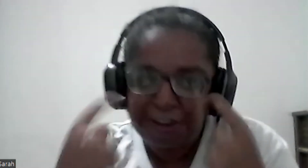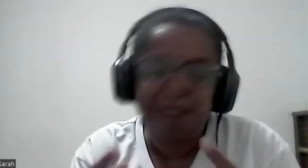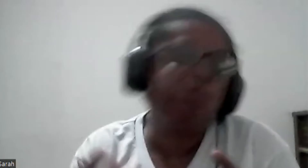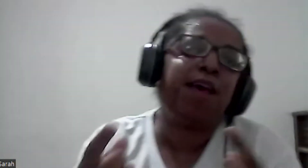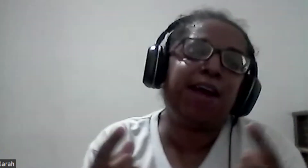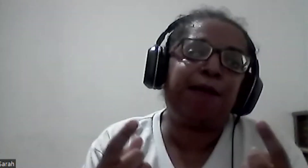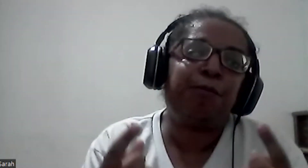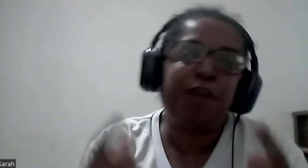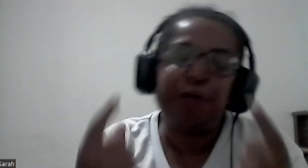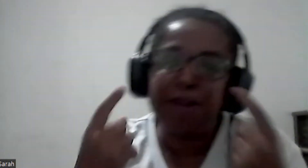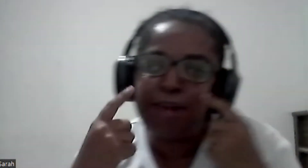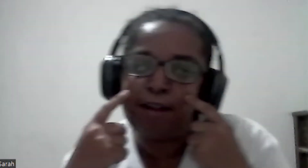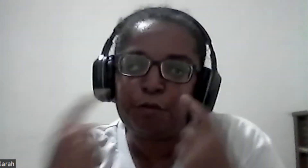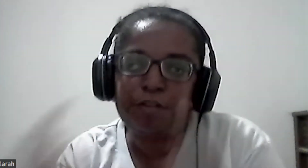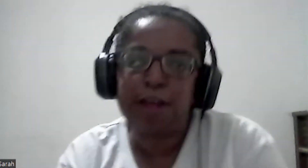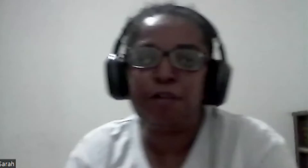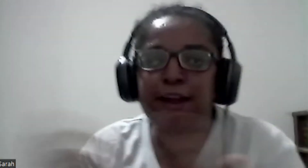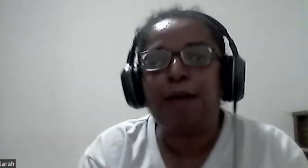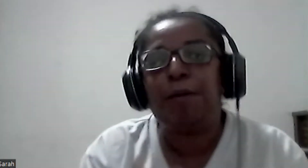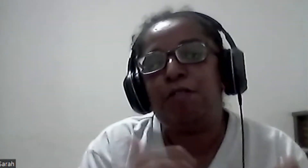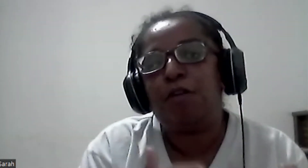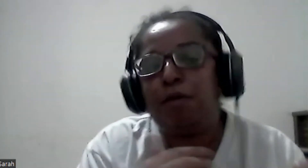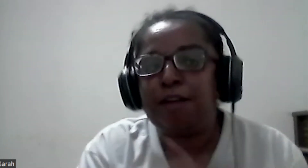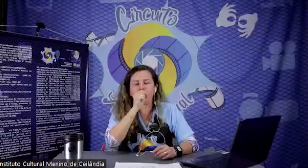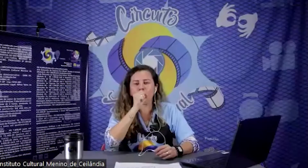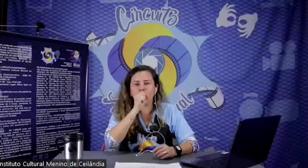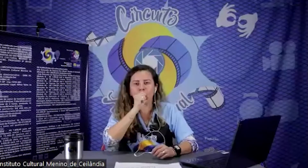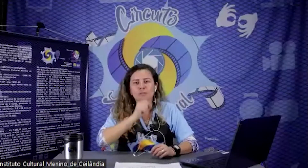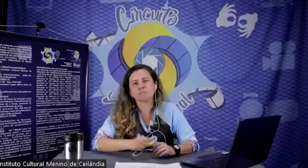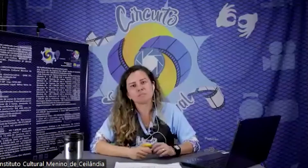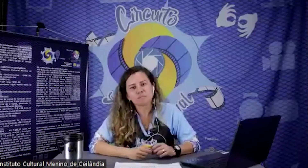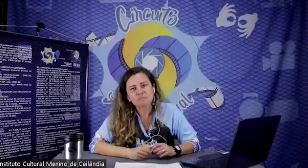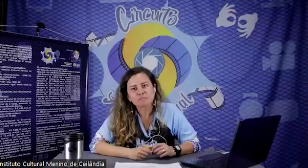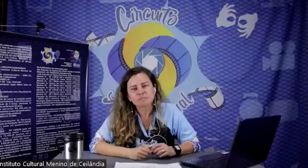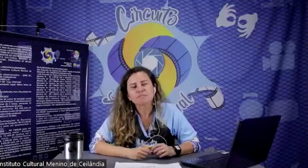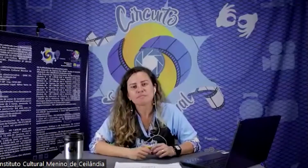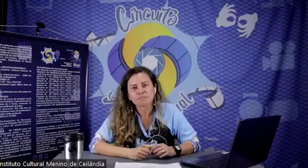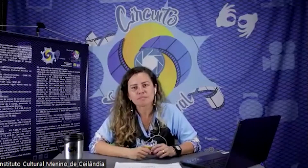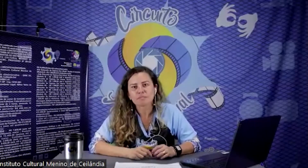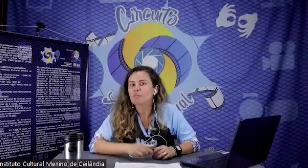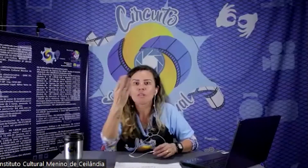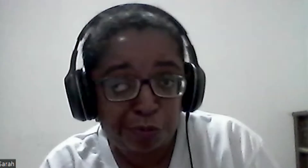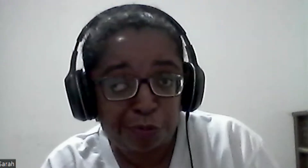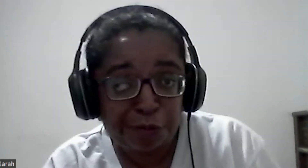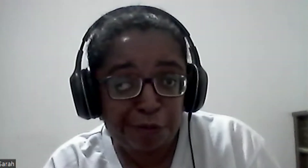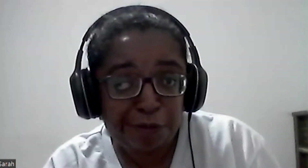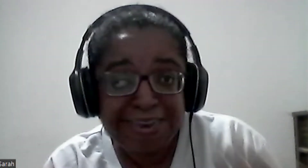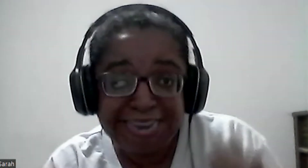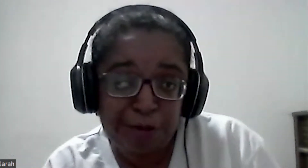tem no RH, porque não adianta você contratar uma pessoa para a cota se você não está preparado. Não Você quer